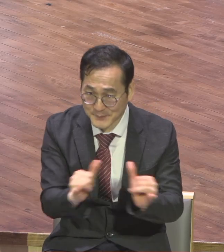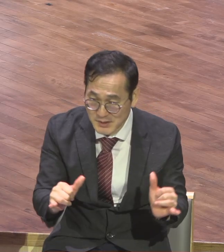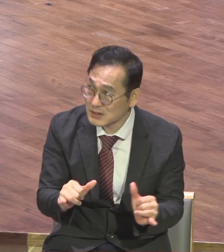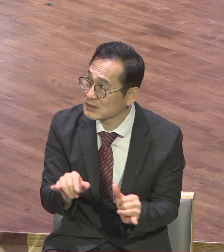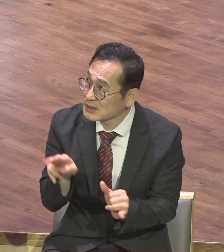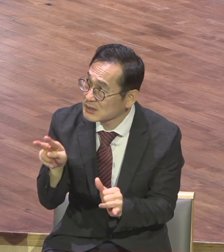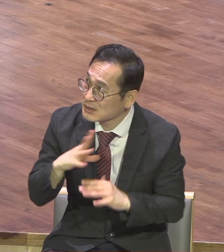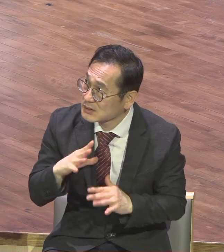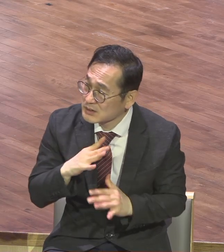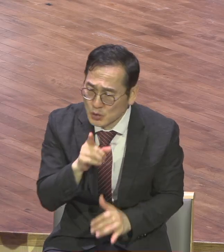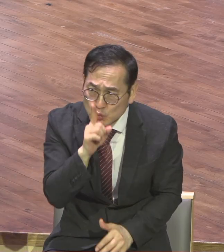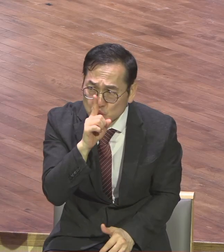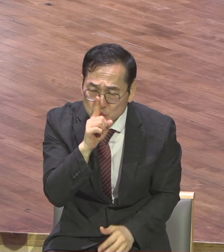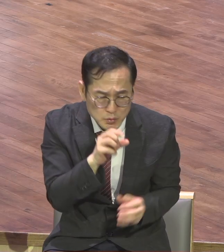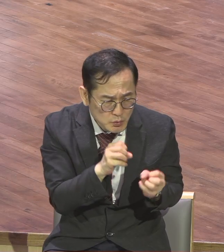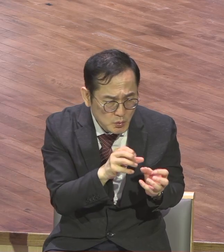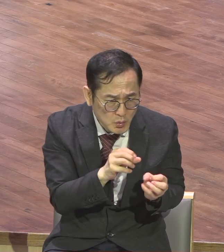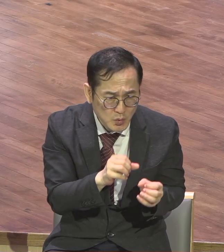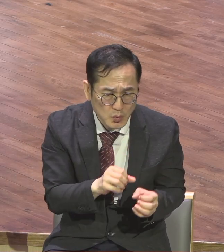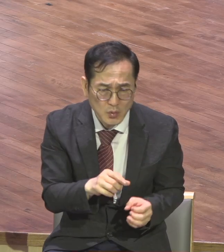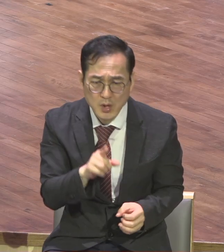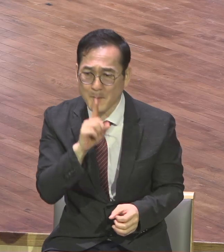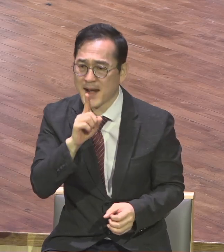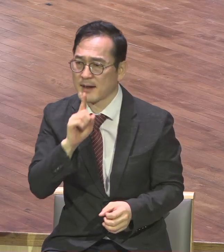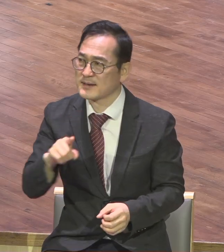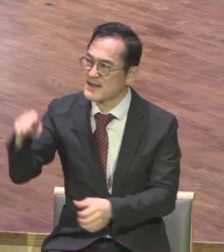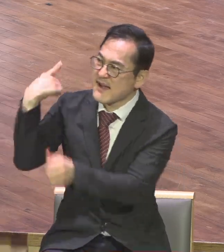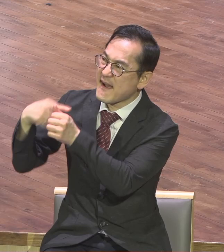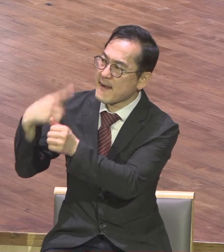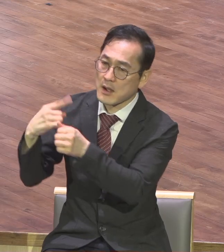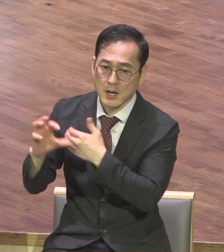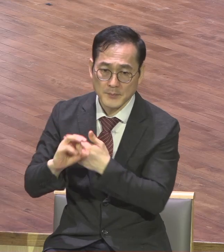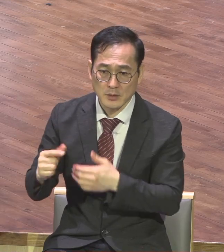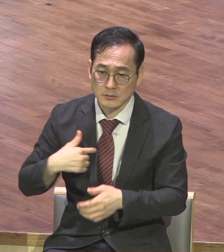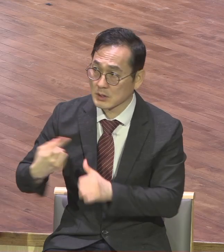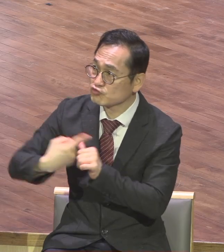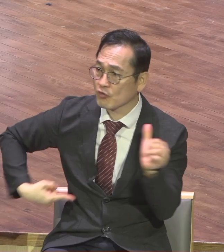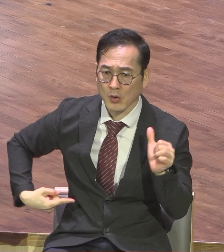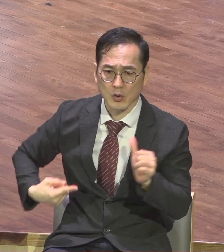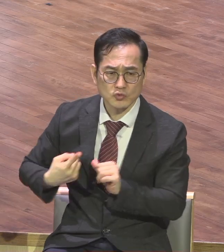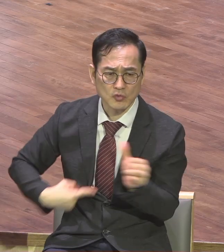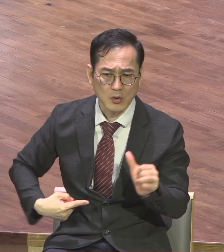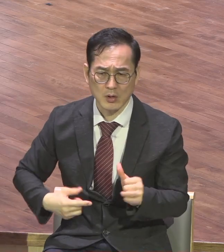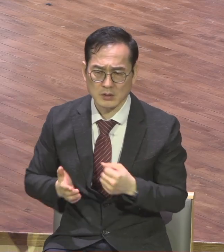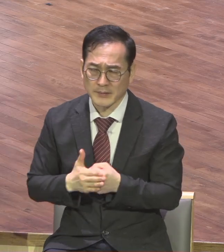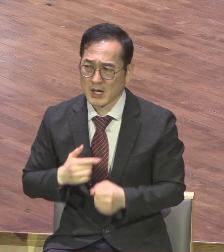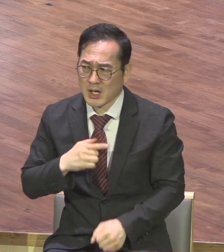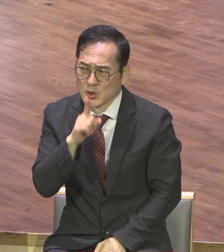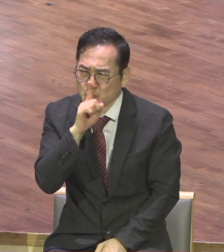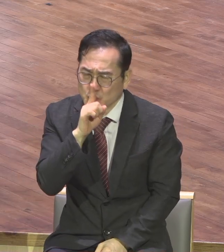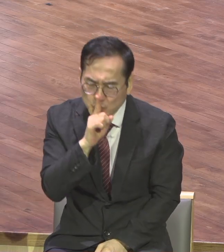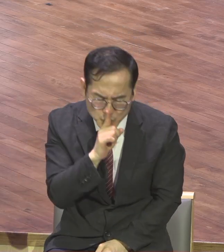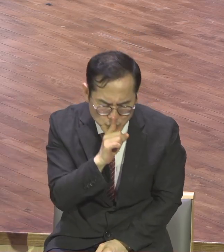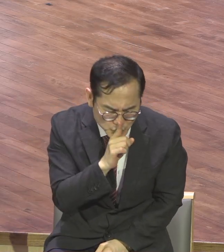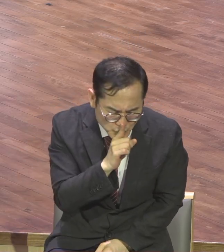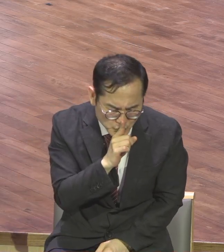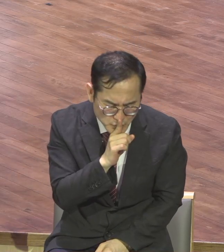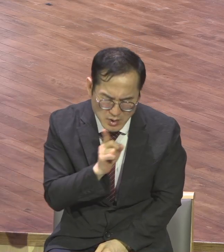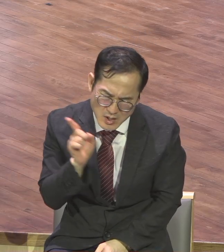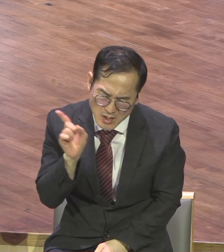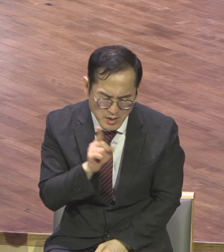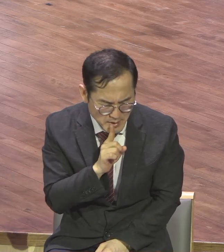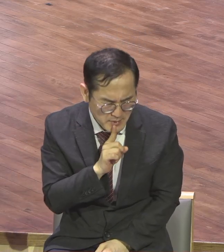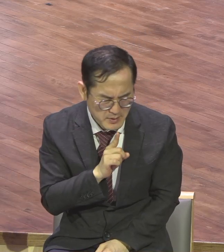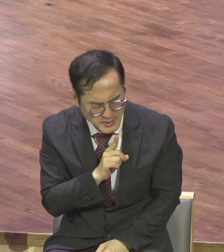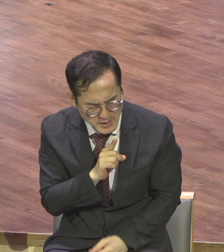속삭이는 사람들은 살아남기 위해서 침묵해야만 하는 사람들이었어요. 살아남기